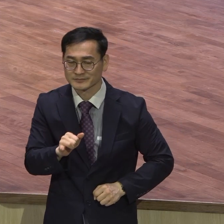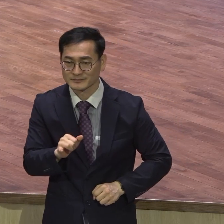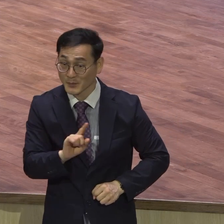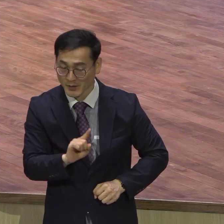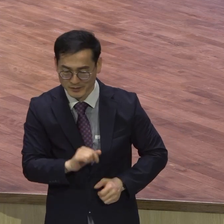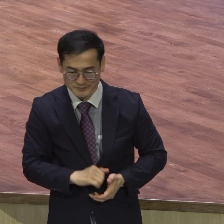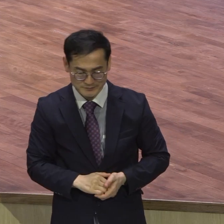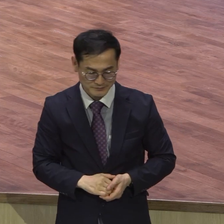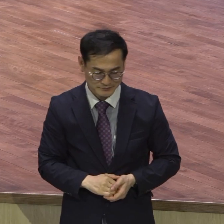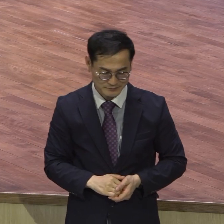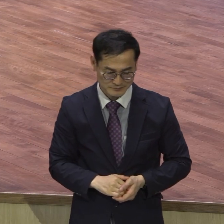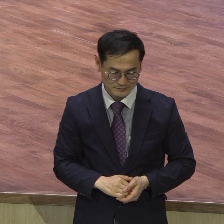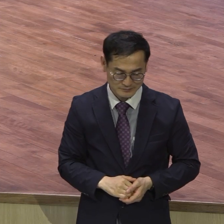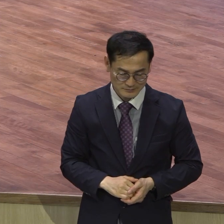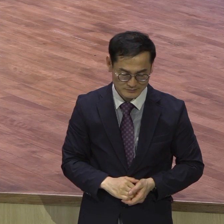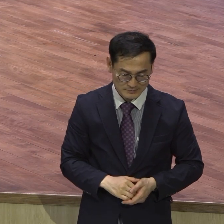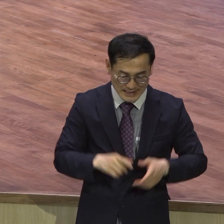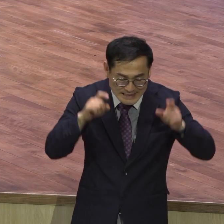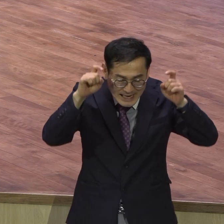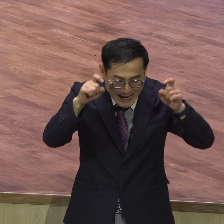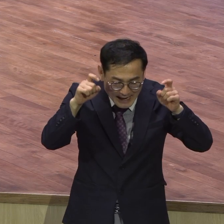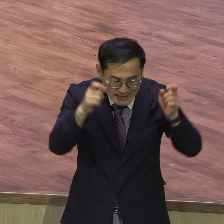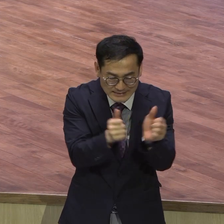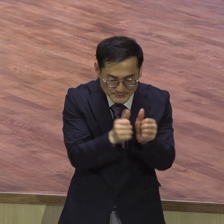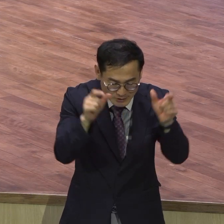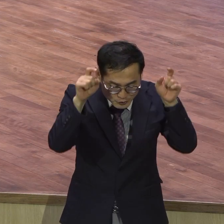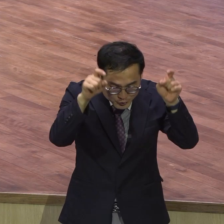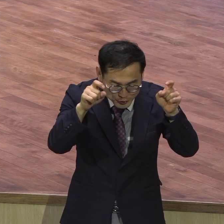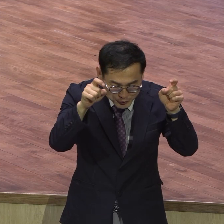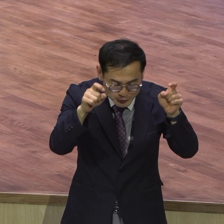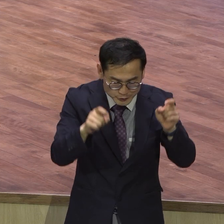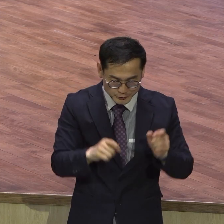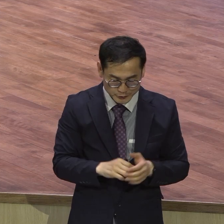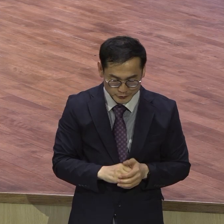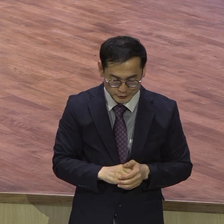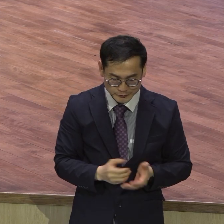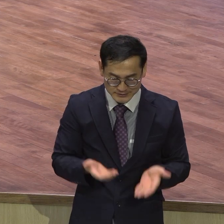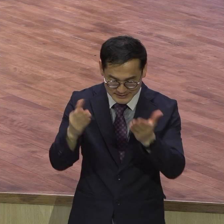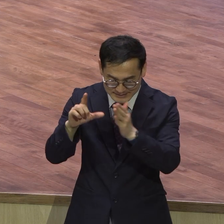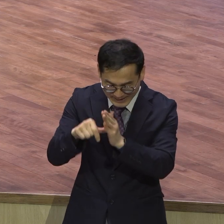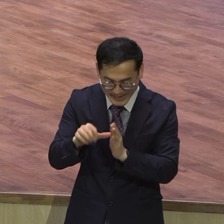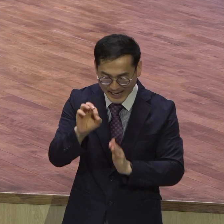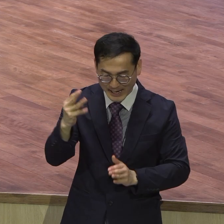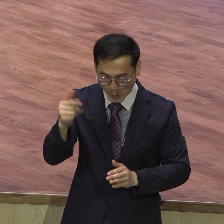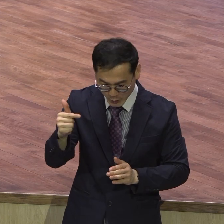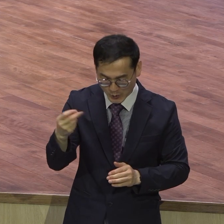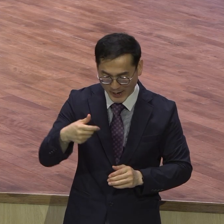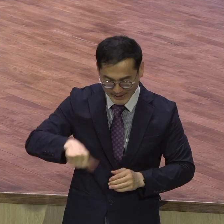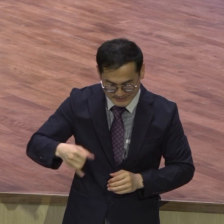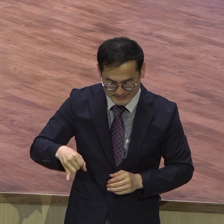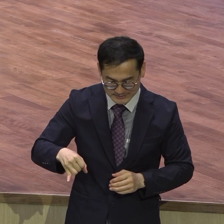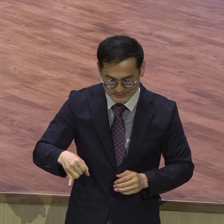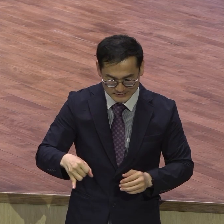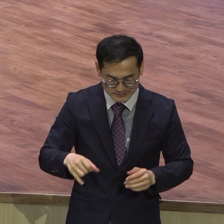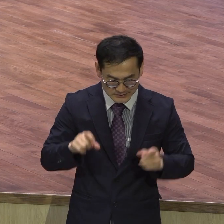다른 수양곶 위임식의 수양을 드릴 새 아론과 그의 아들들이 그 수양의 머리를